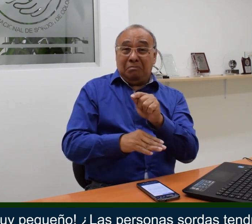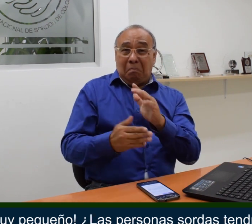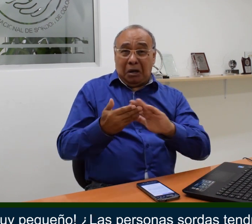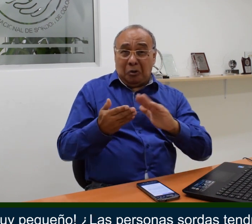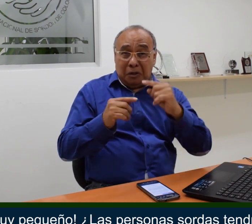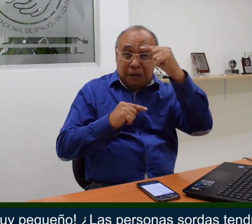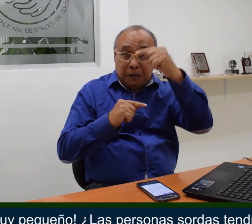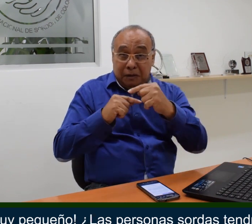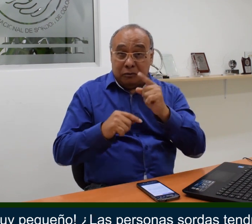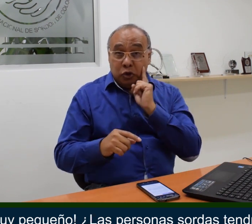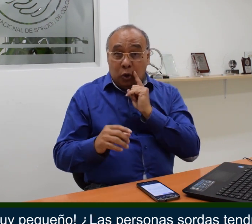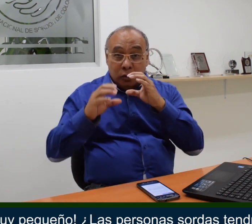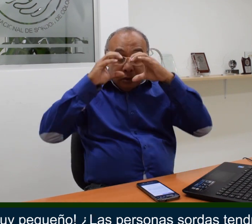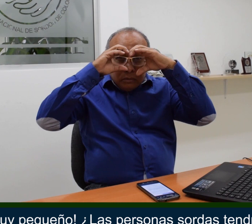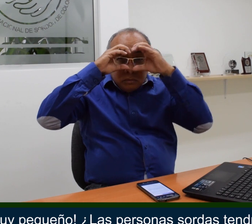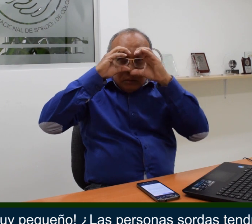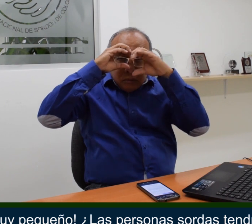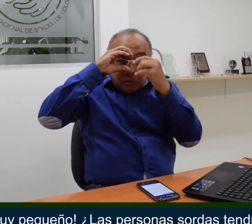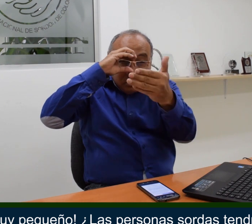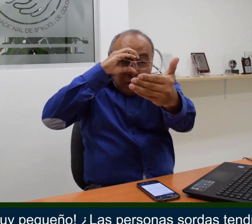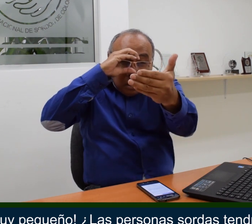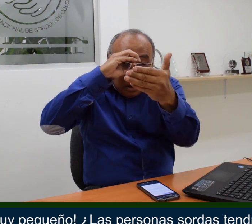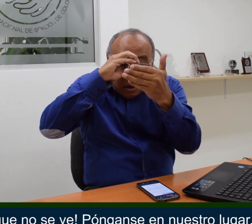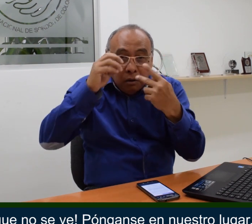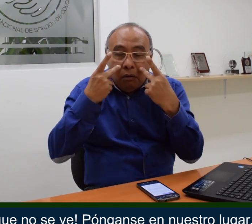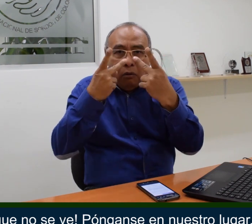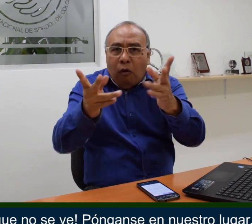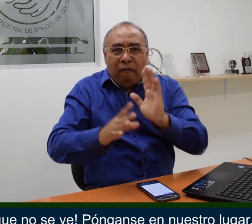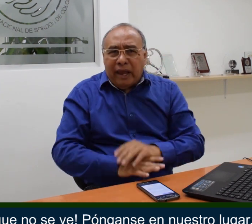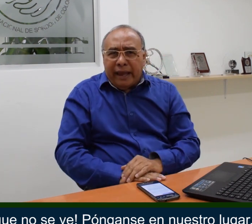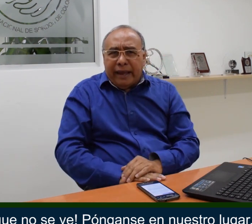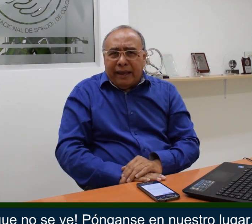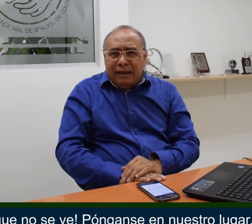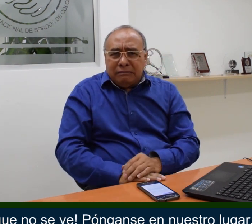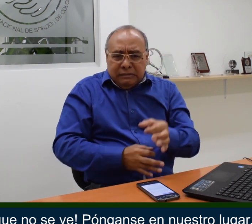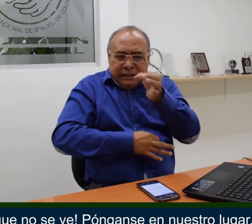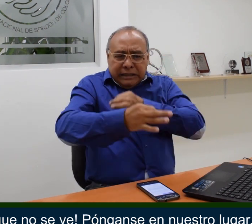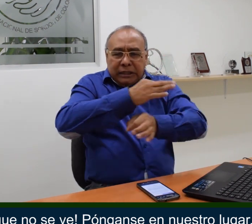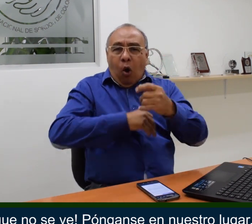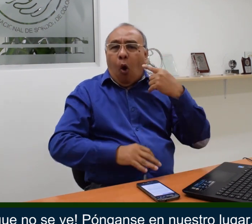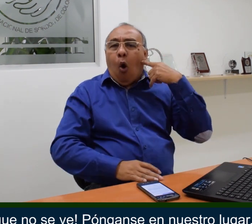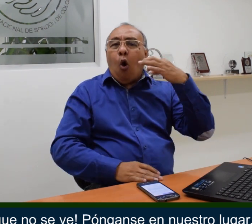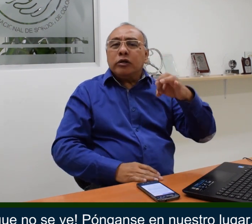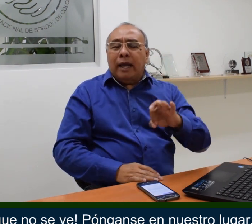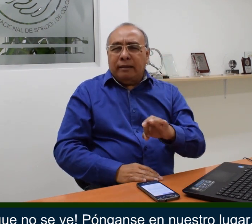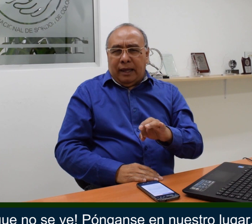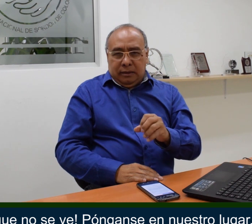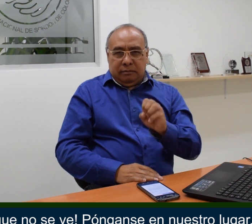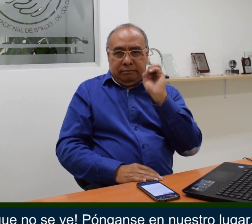personas sordas tendremos que comprar binoculares para ver claramente qué dice? ¡Es que no se ve! Pónganse en nuestro lugar. Si un oyente recibe